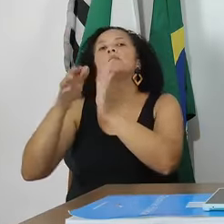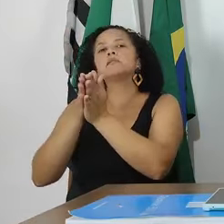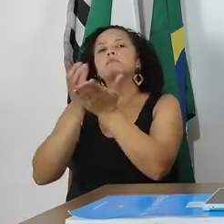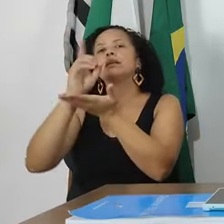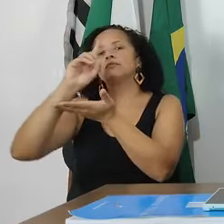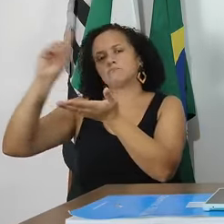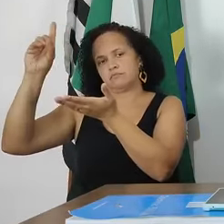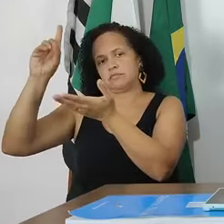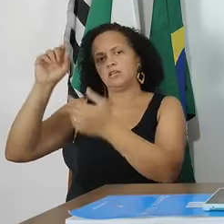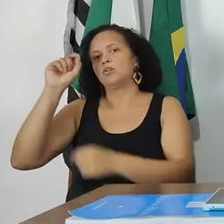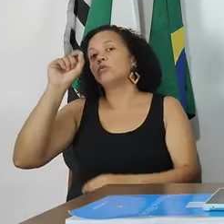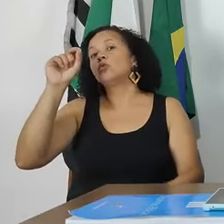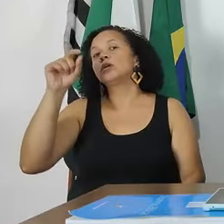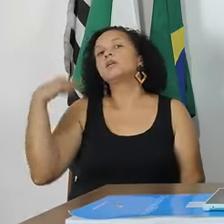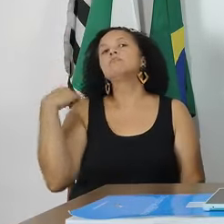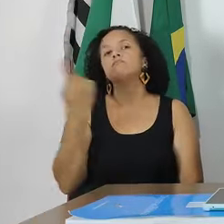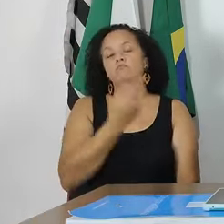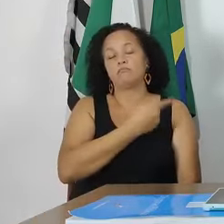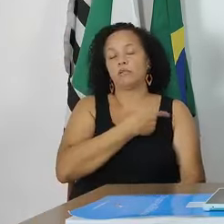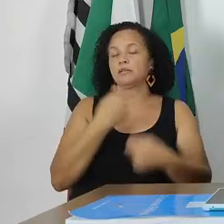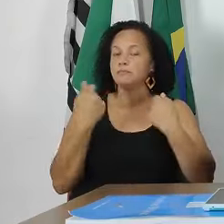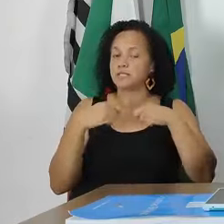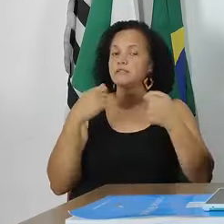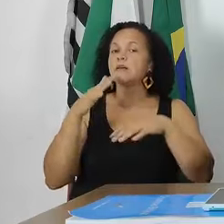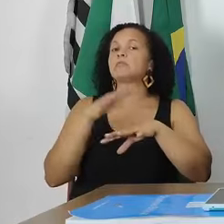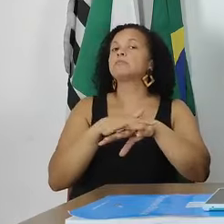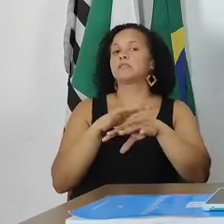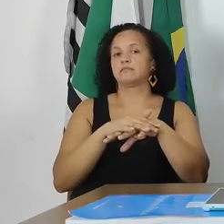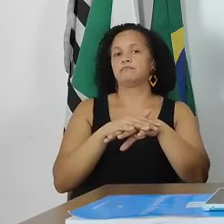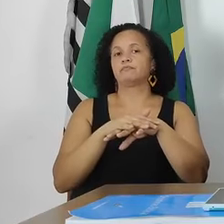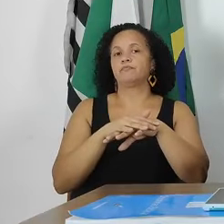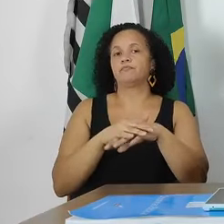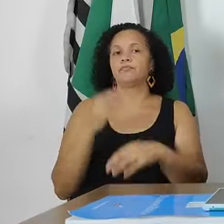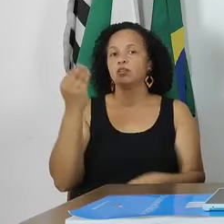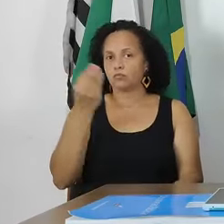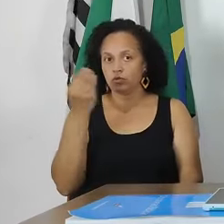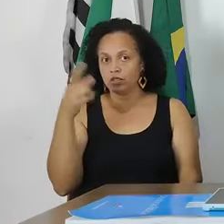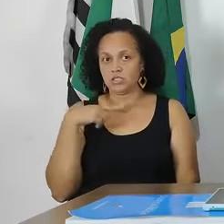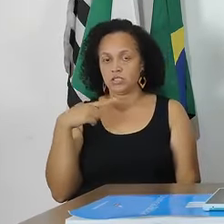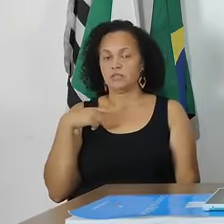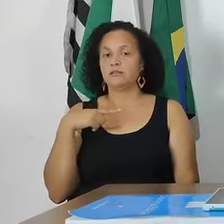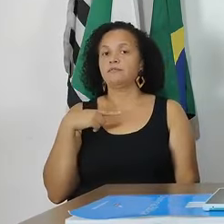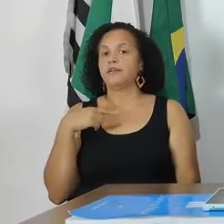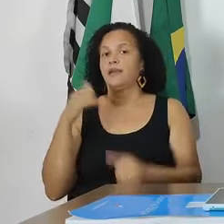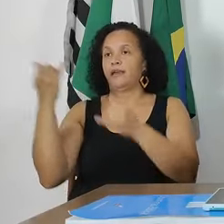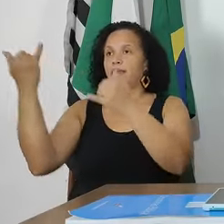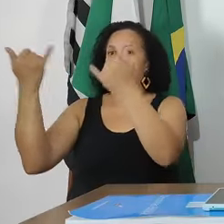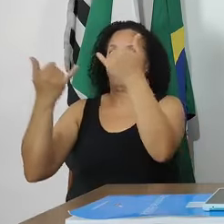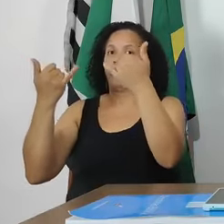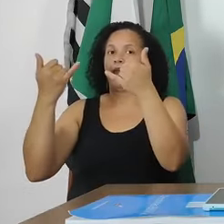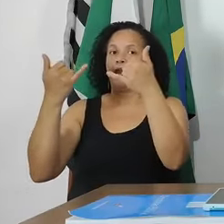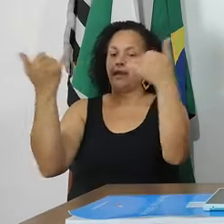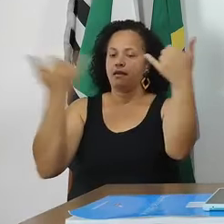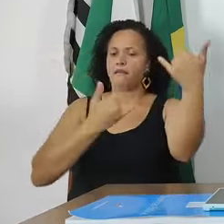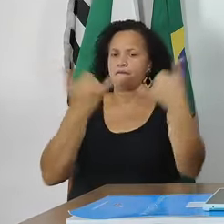receber essas palavras, essas informações. Aí lá em